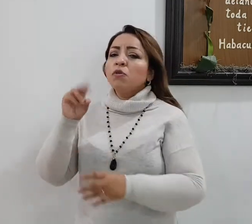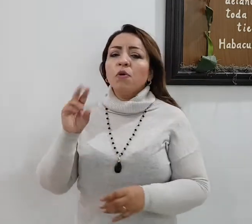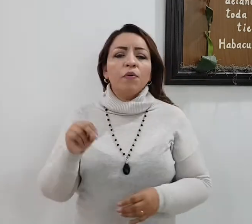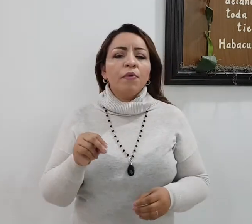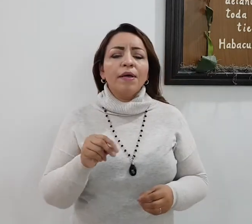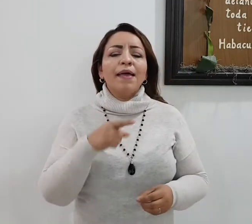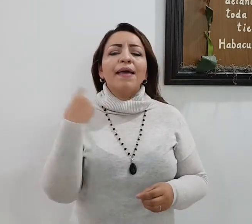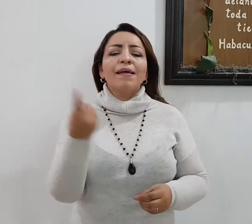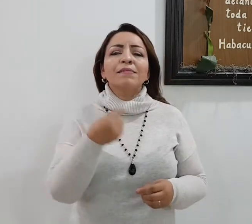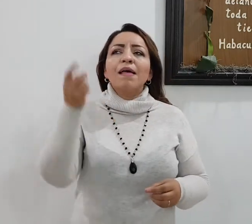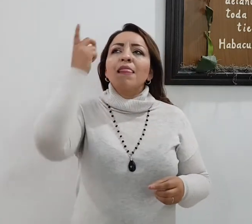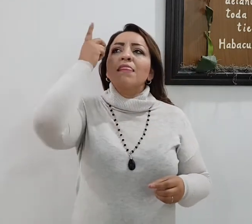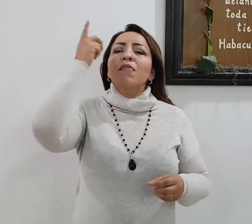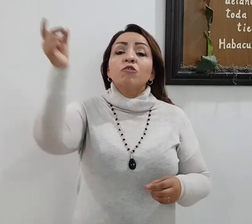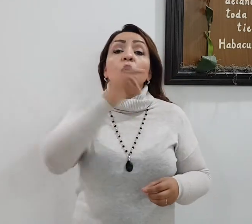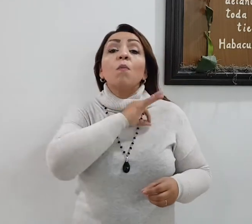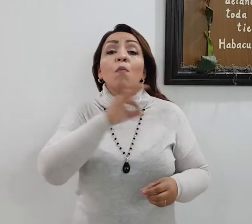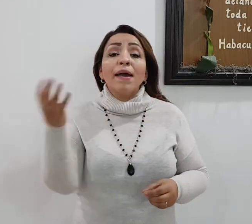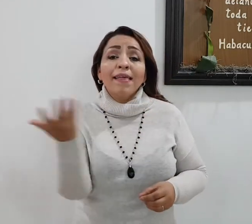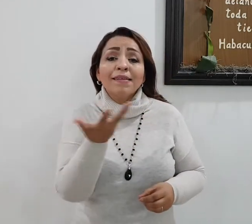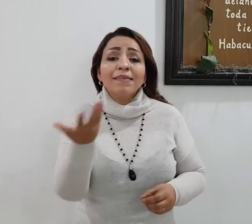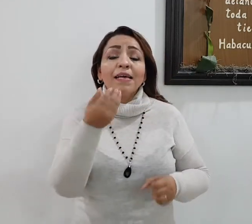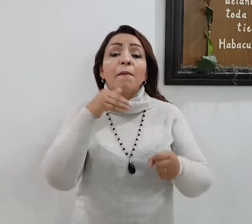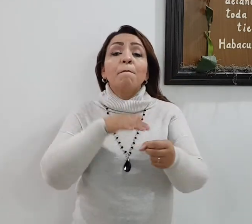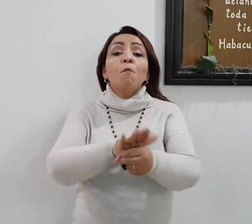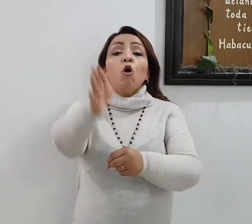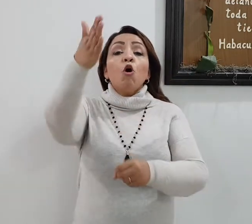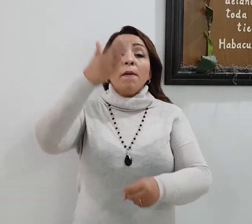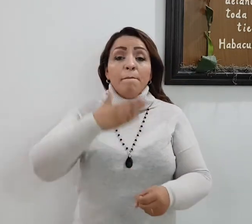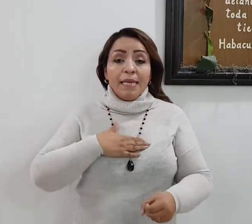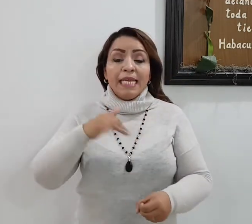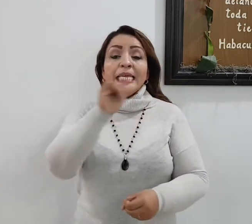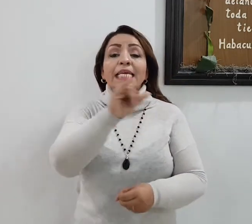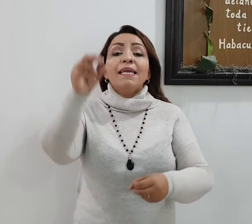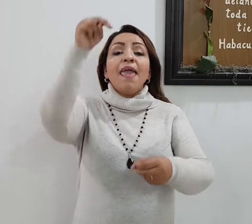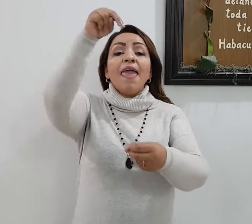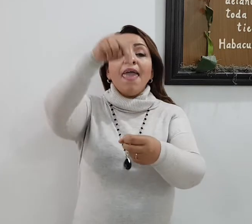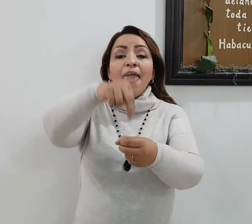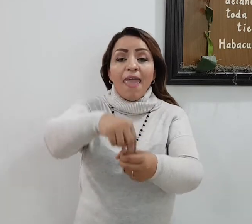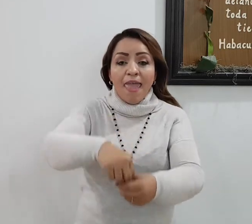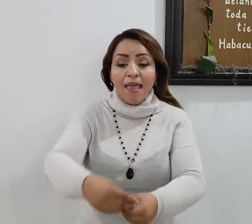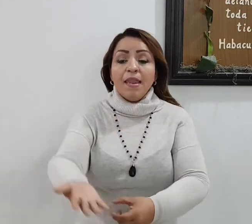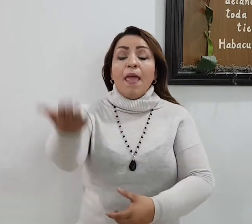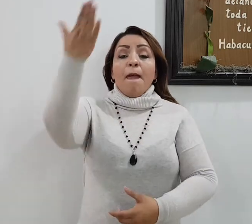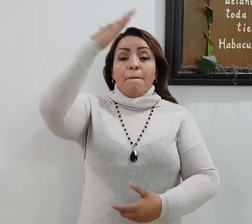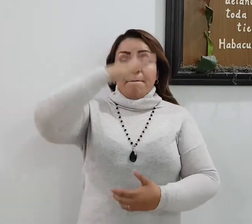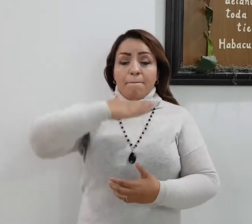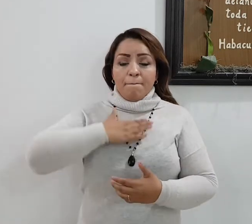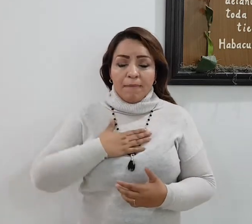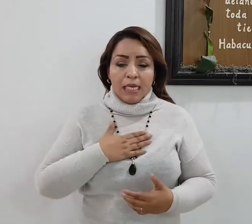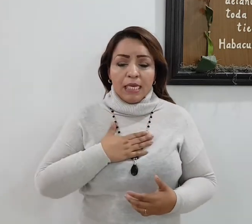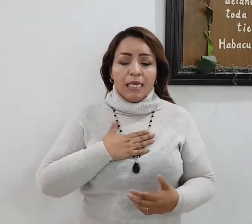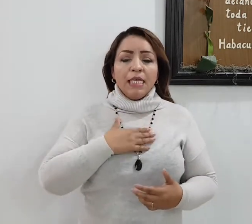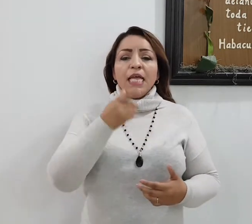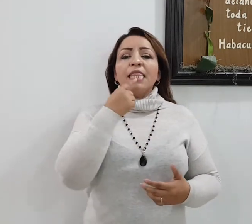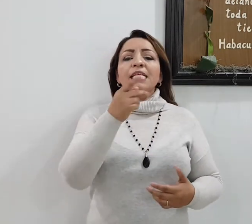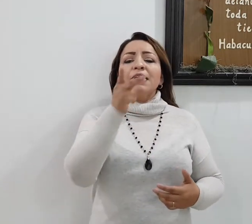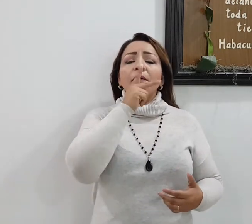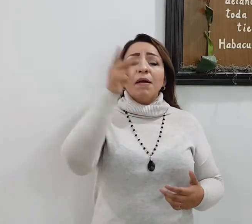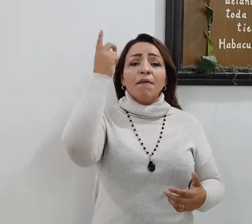por mí y en mí. Con razón el salmista decía, cuán dulces son a mi paladar tus palabras,